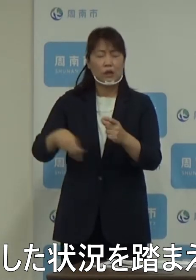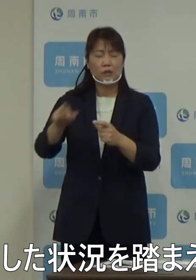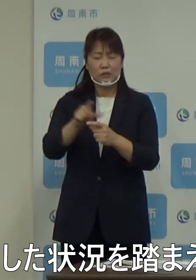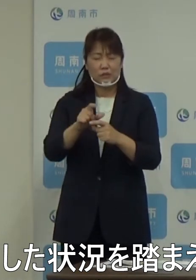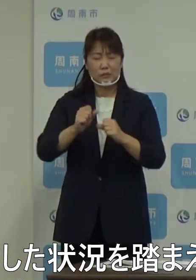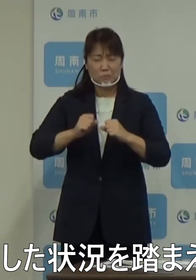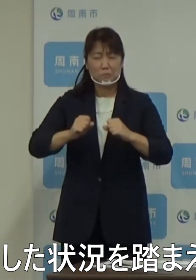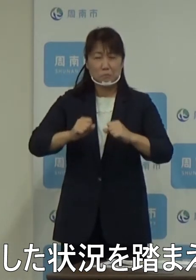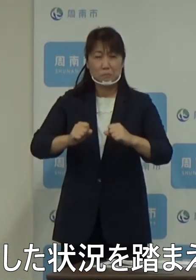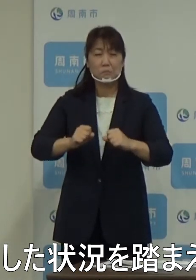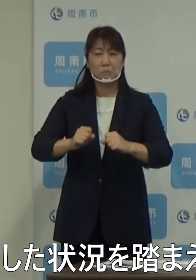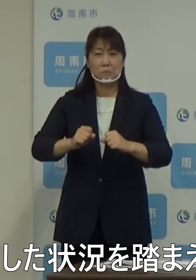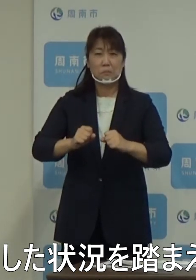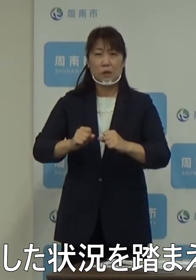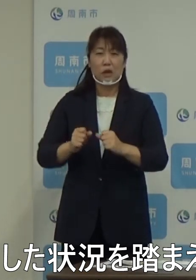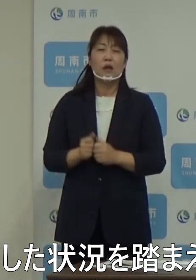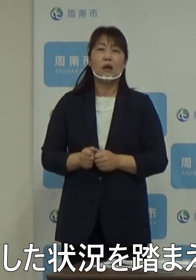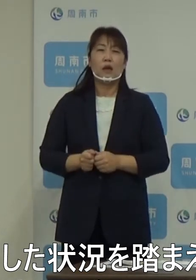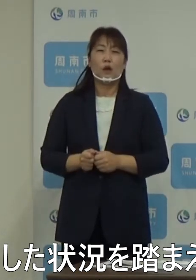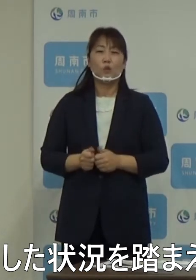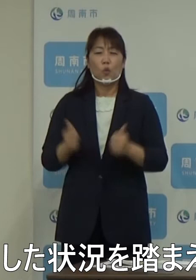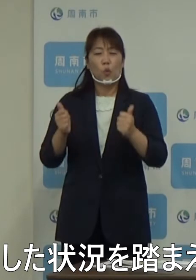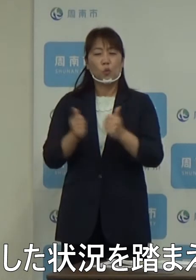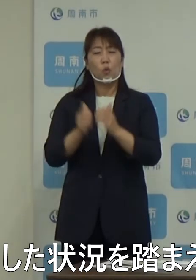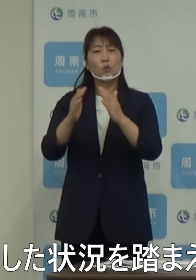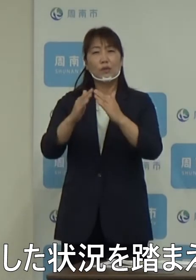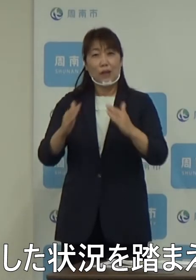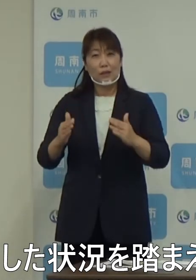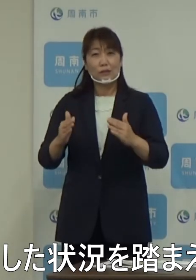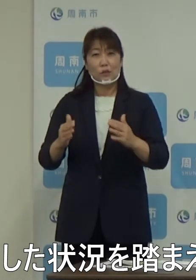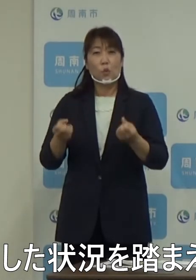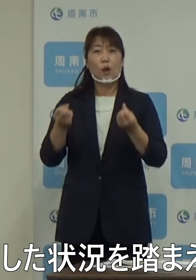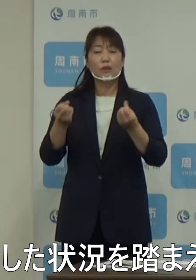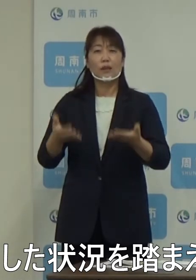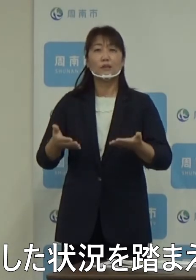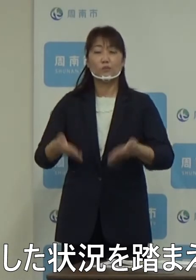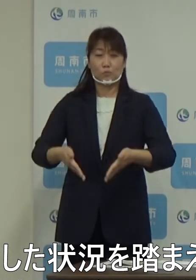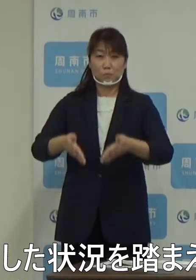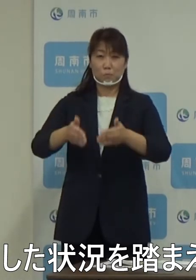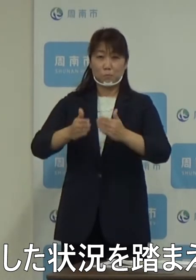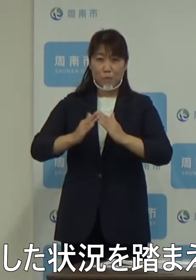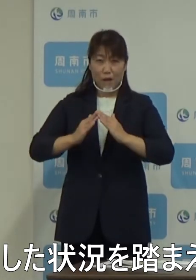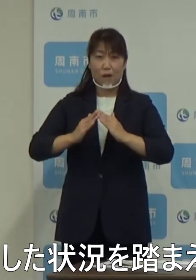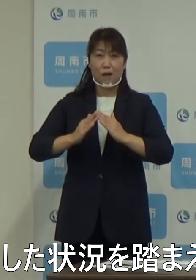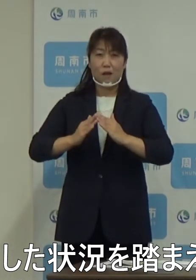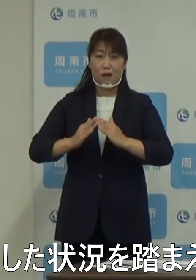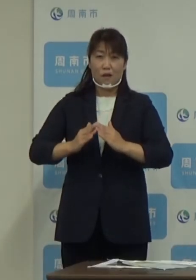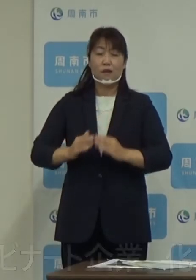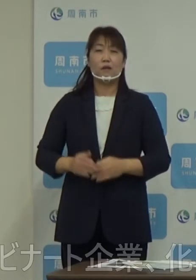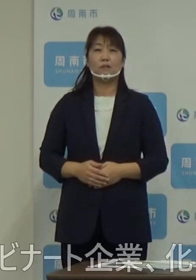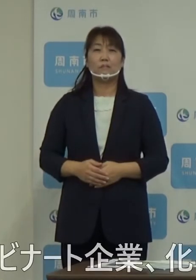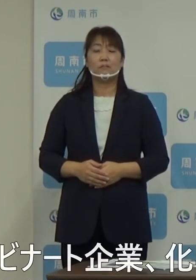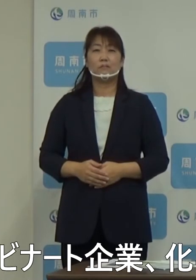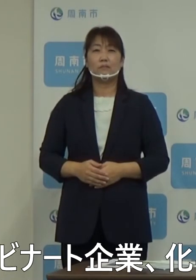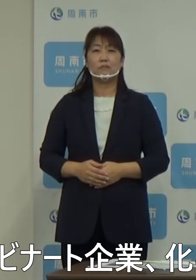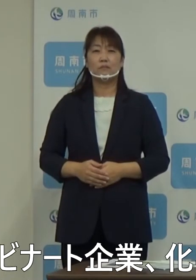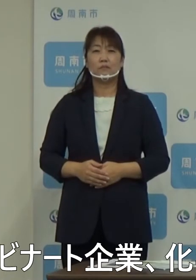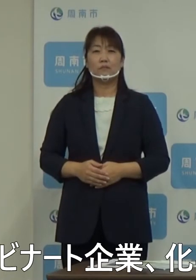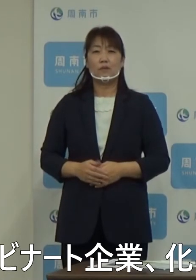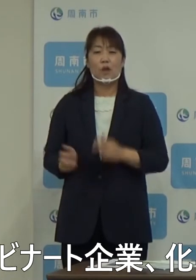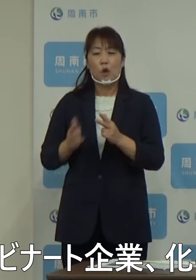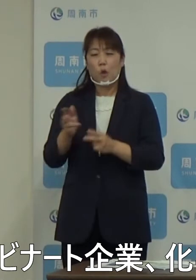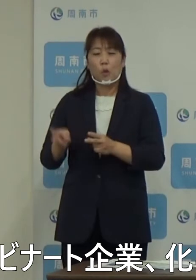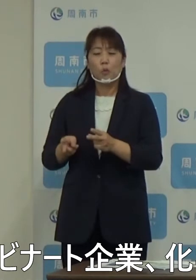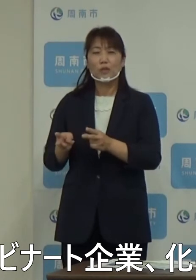、周南コンビナート脱炭素推進協議会を新たに設立し、コンビナート企